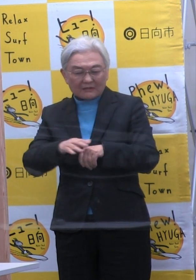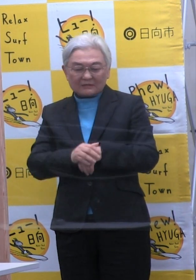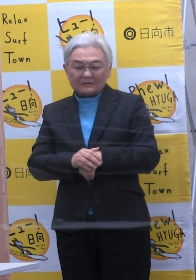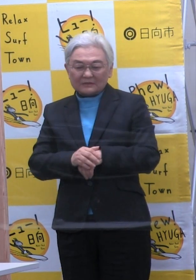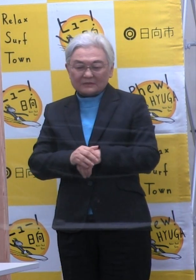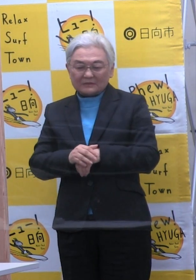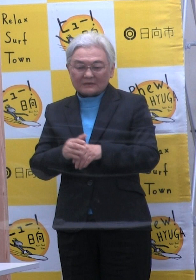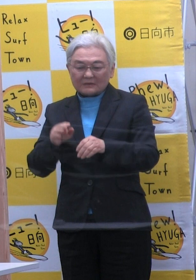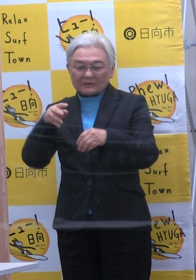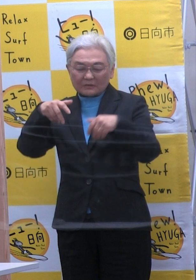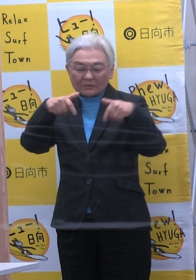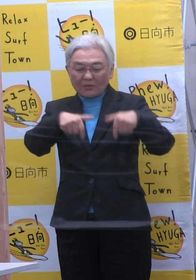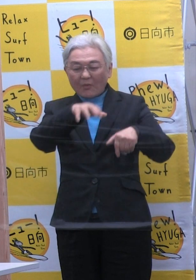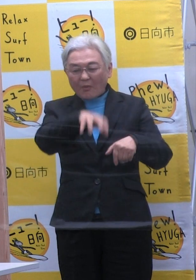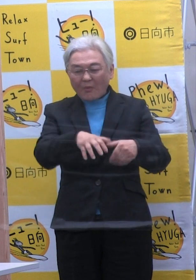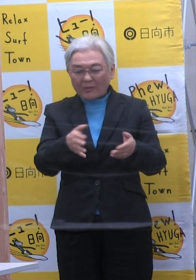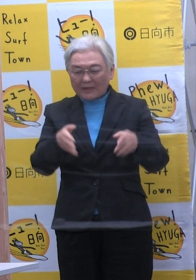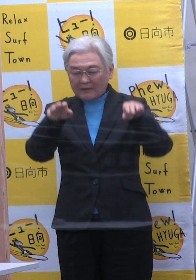みます。